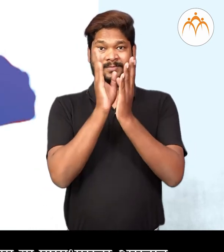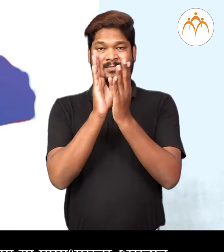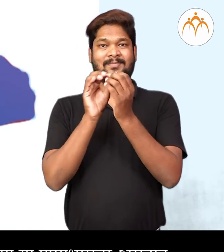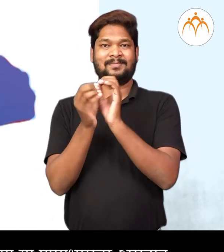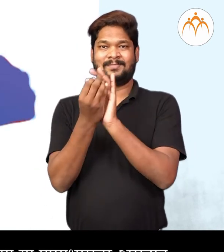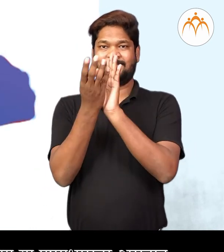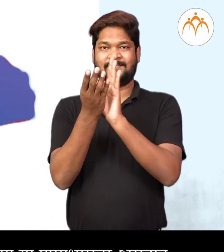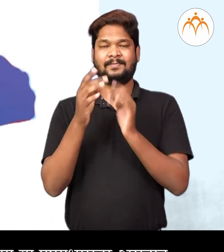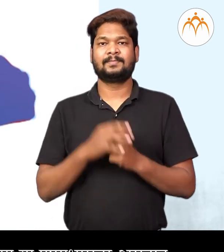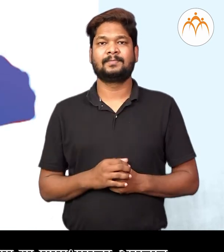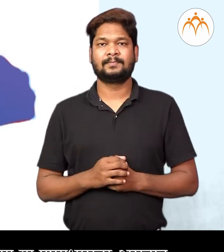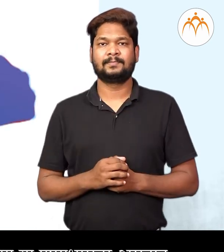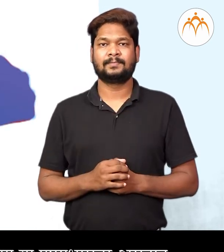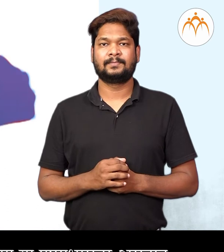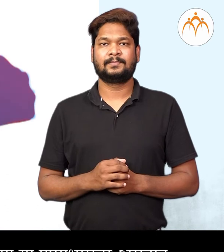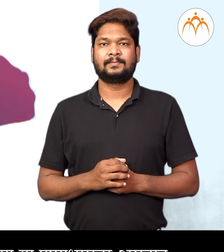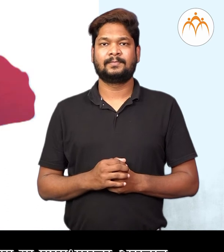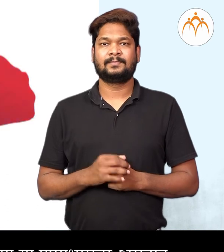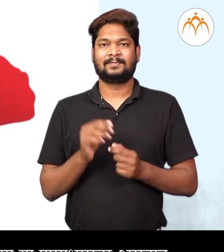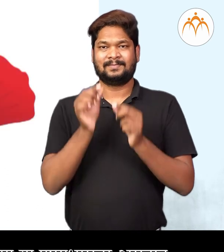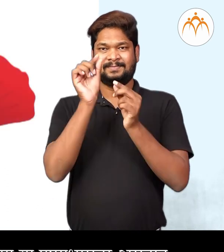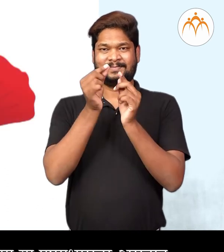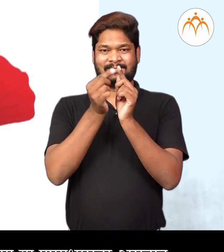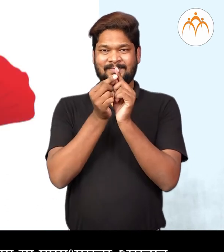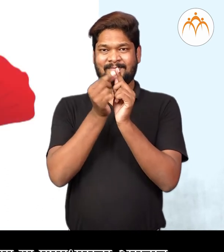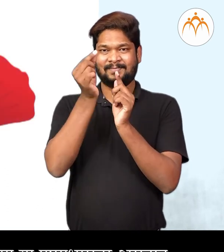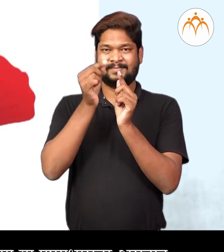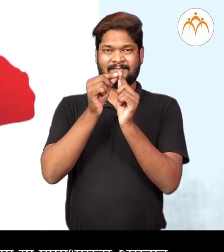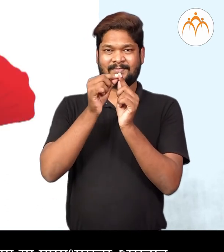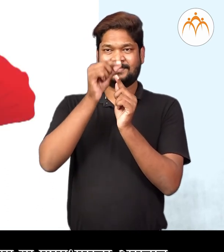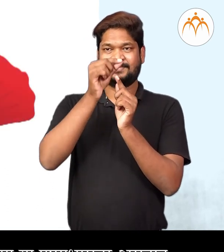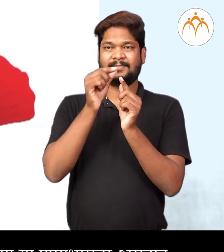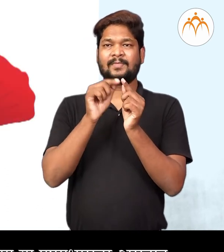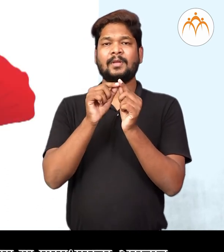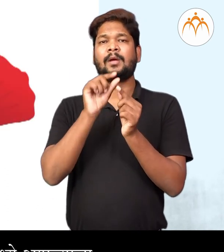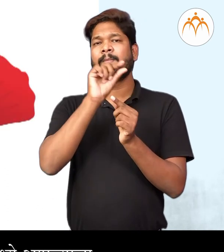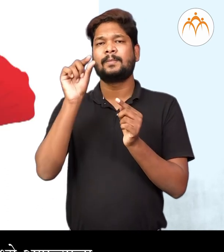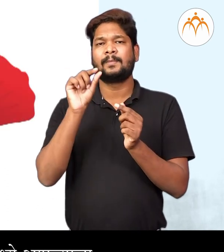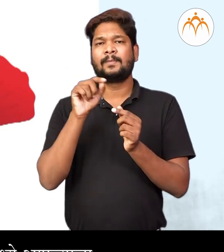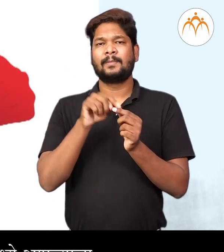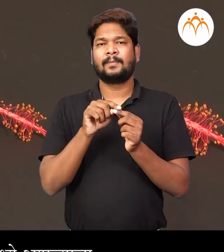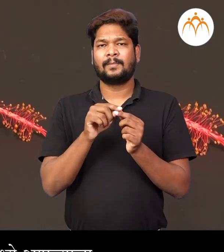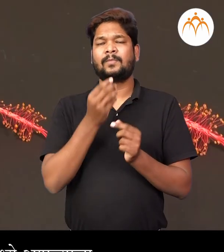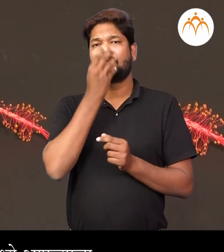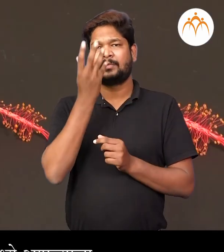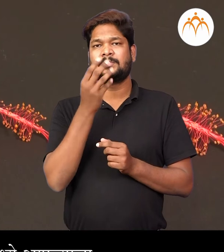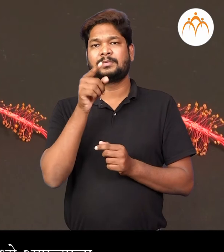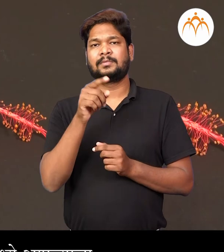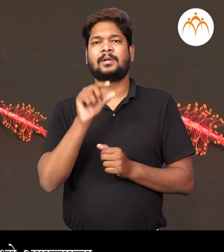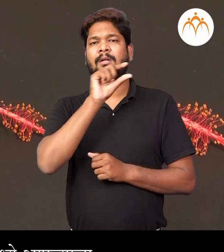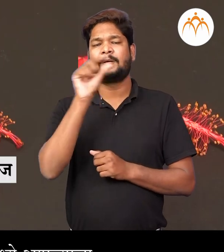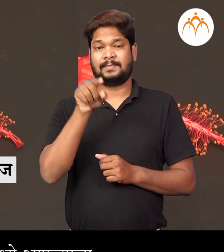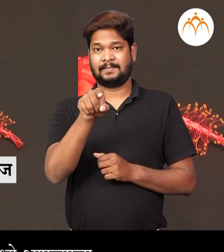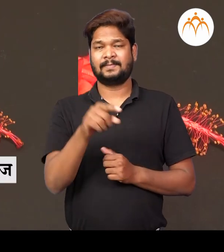फुला चा पाकड़या आणि इतर भाग या पुश्पा धाराव रस्ता जास्वंदी चा फुला मदे आपलेला